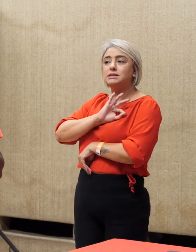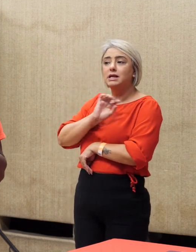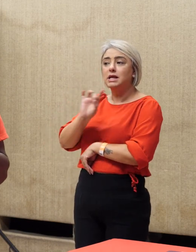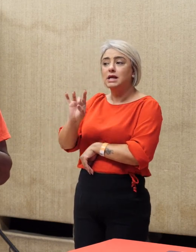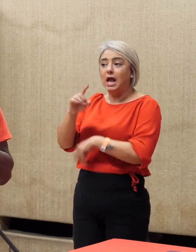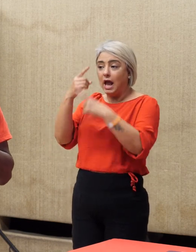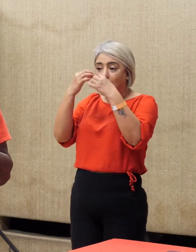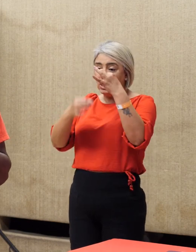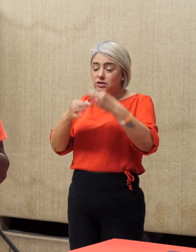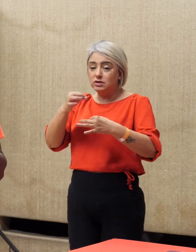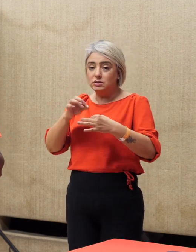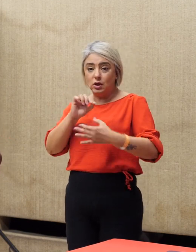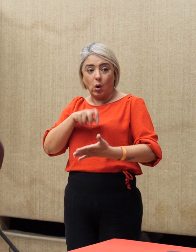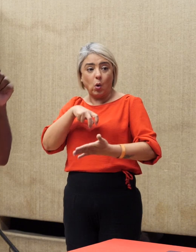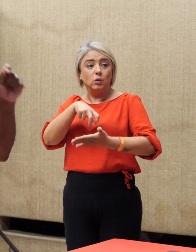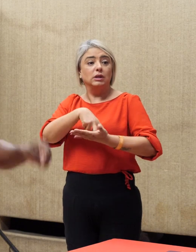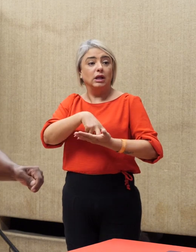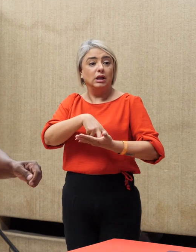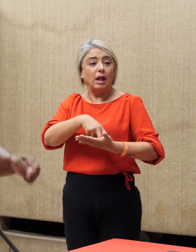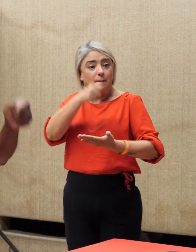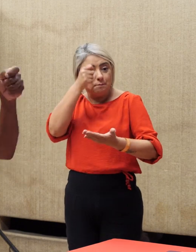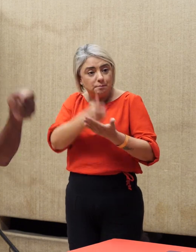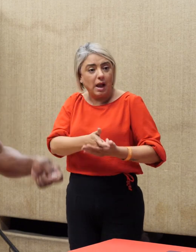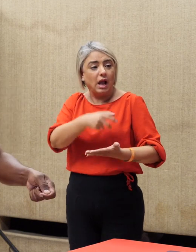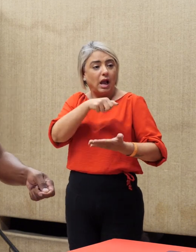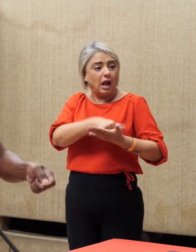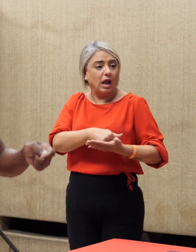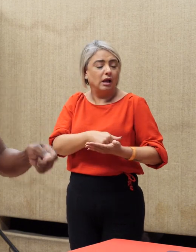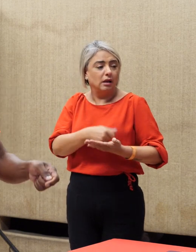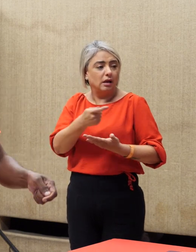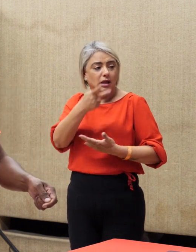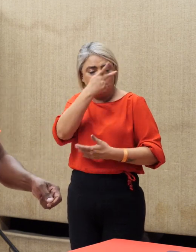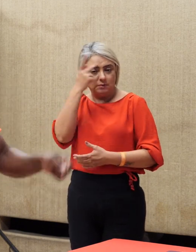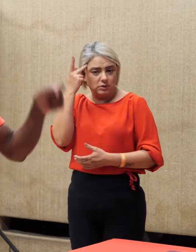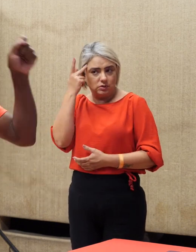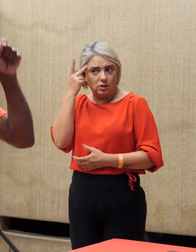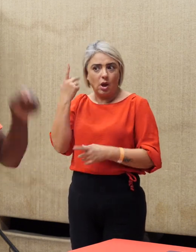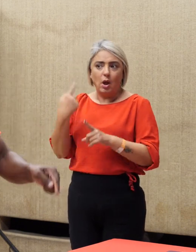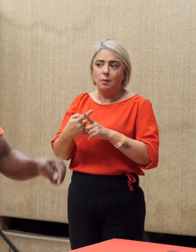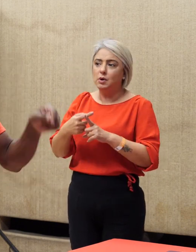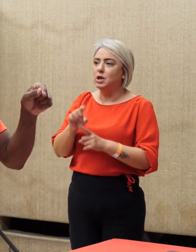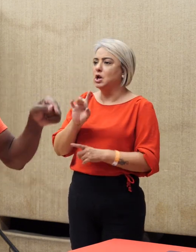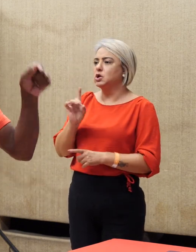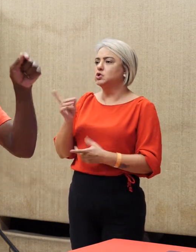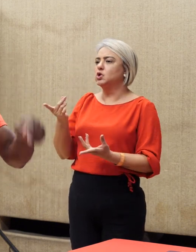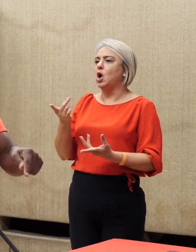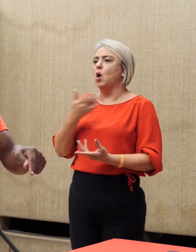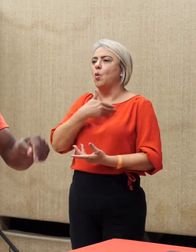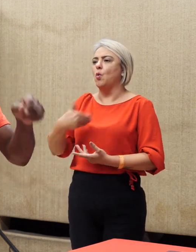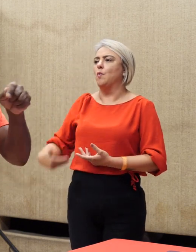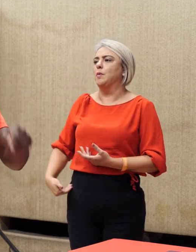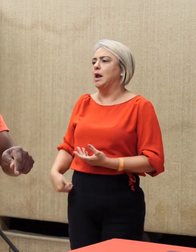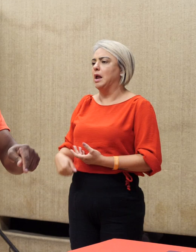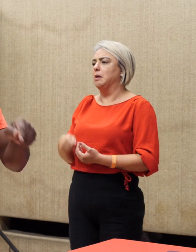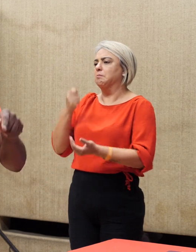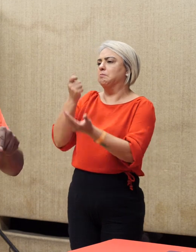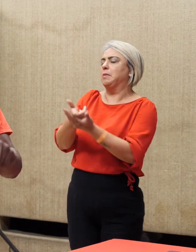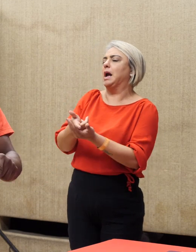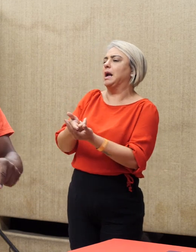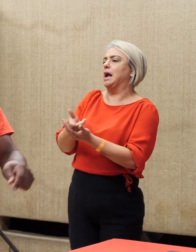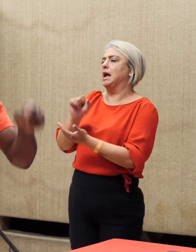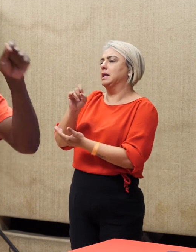caso a justiça o condene, eles pague pela indenização essas pessoas, porque não basta só o Estado pagar